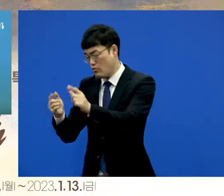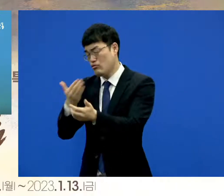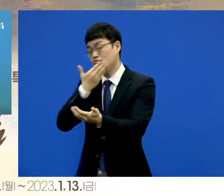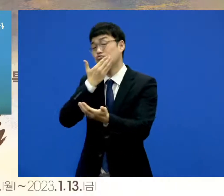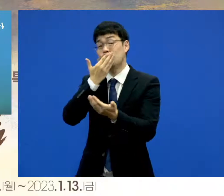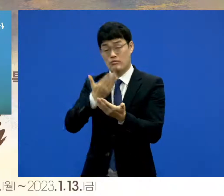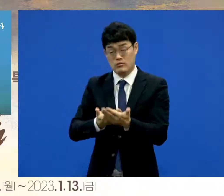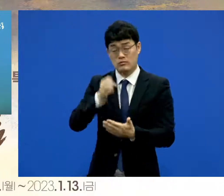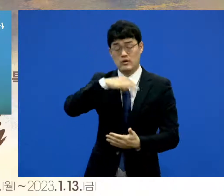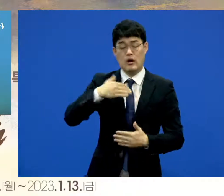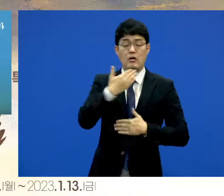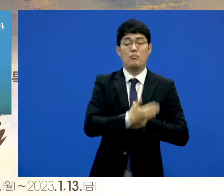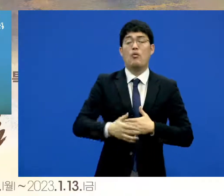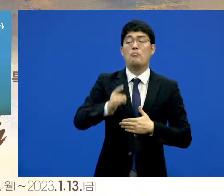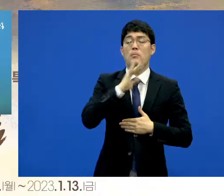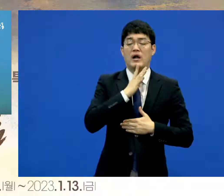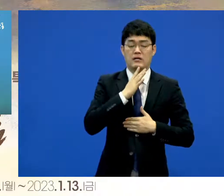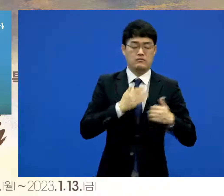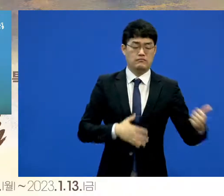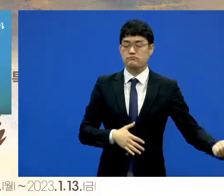아버지가 원하는 것은 관계에 있습니다.